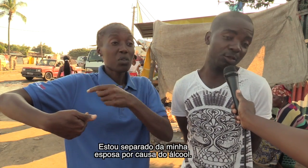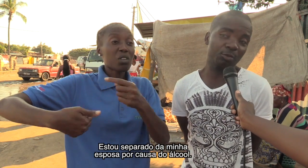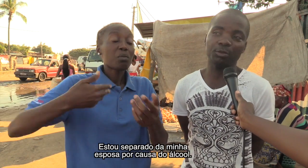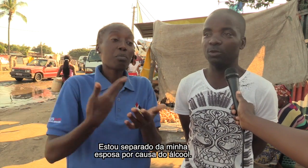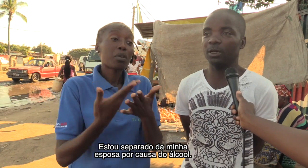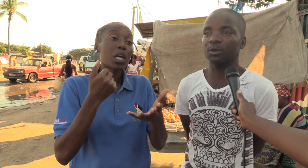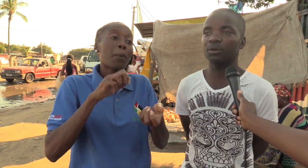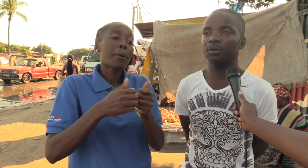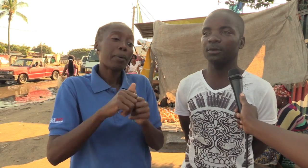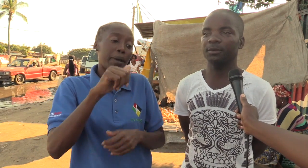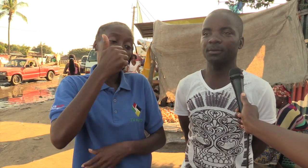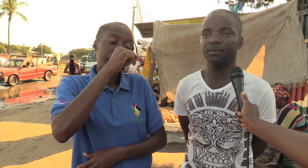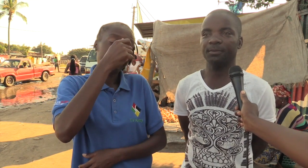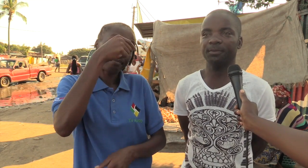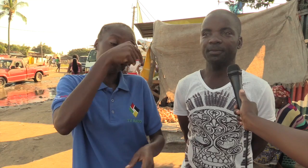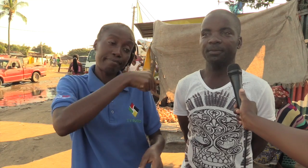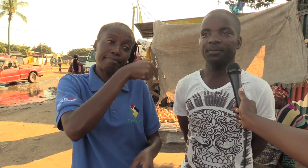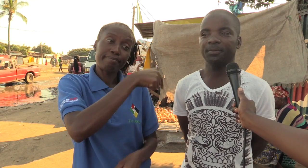Por causa disso, do álcool.